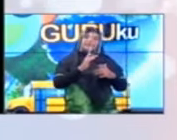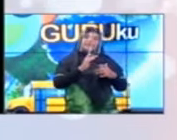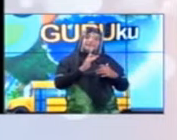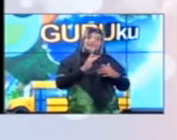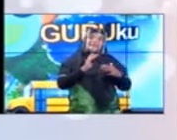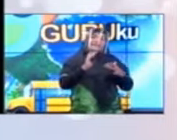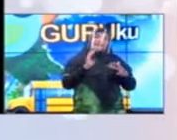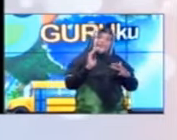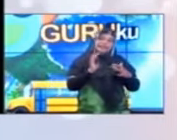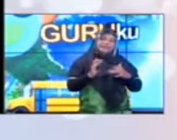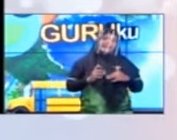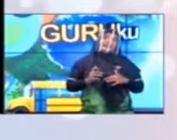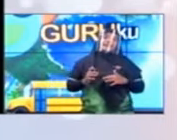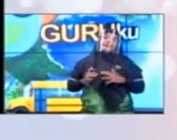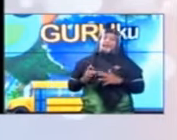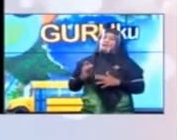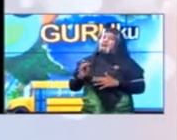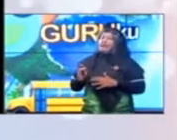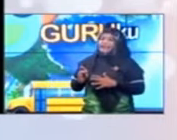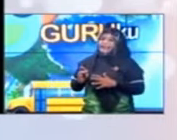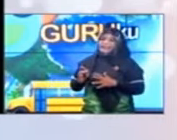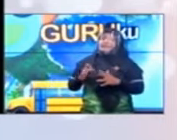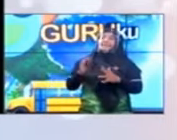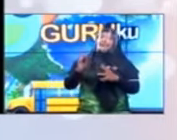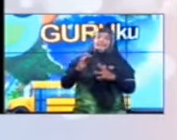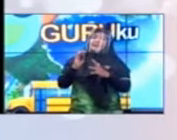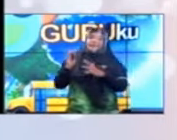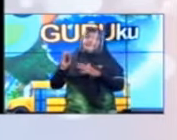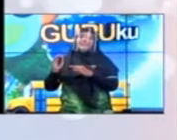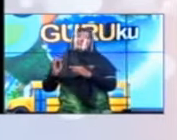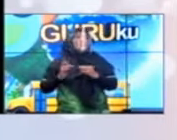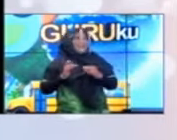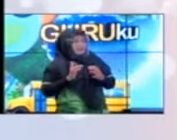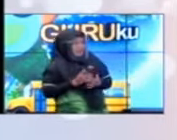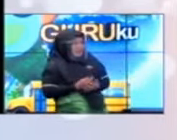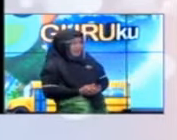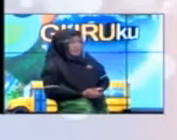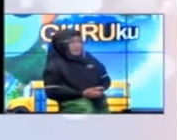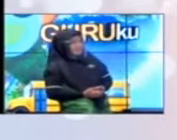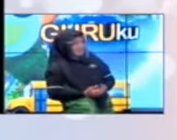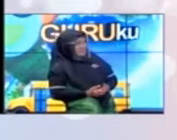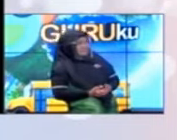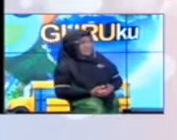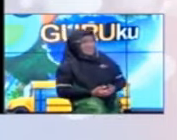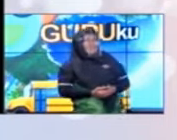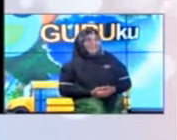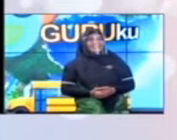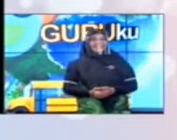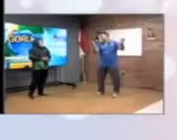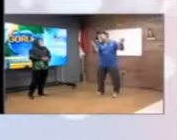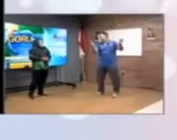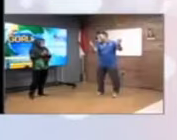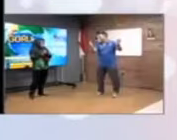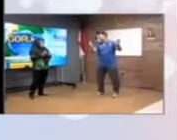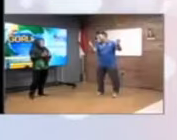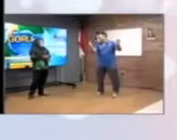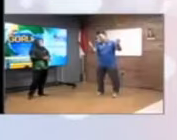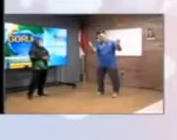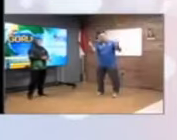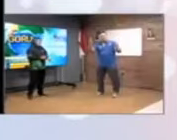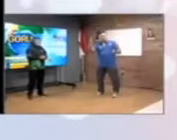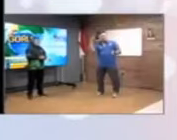melompat. Gerakan ketiga ada gerakan melayang. Yang terakhir ada gerakan mendarat ya. Ini gerak dominannya berikutnya. Gerak